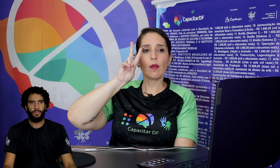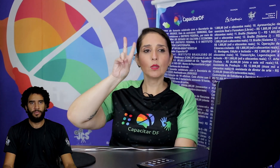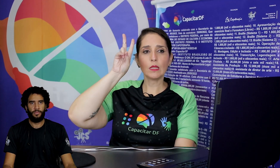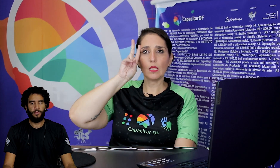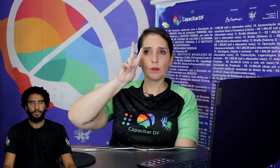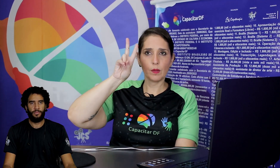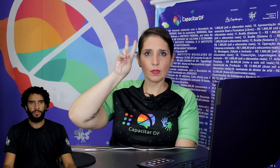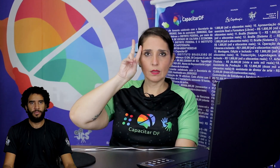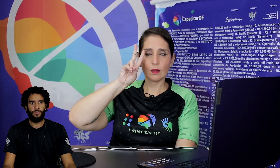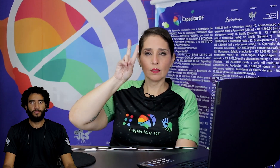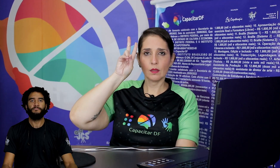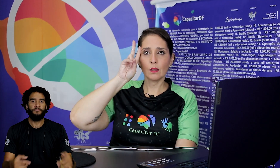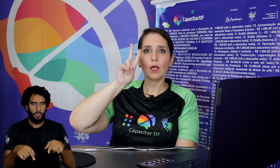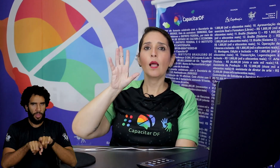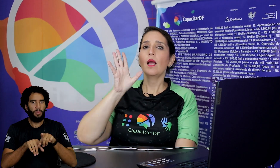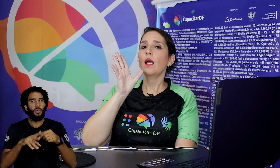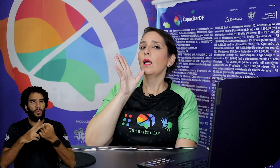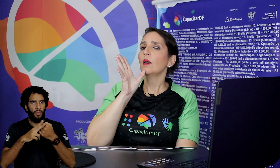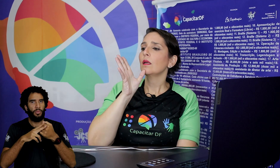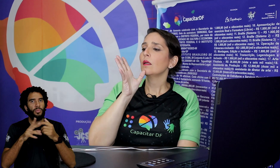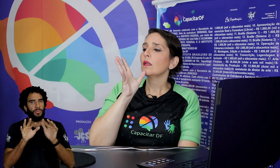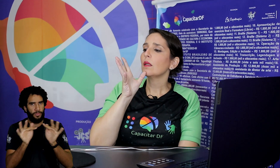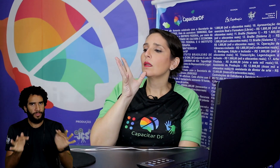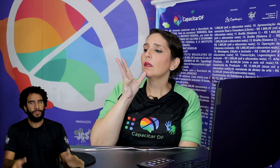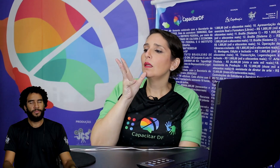Também verbo simples.